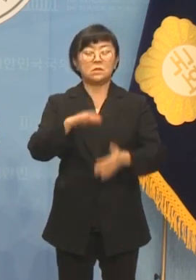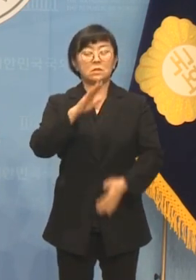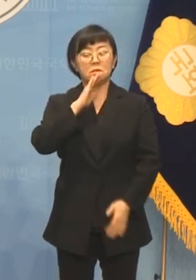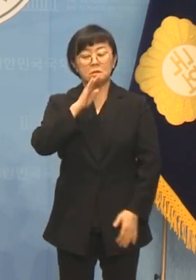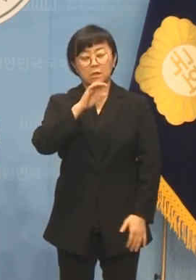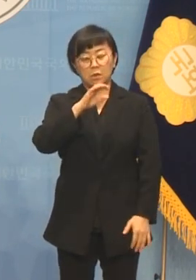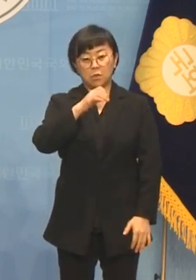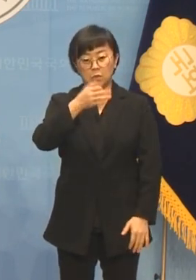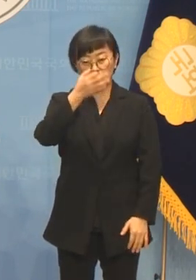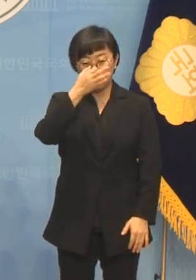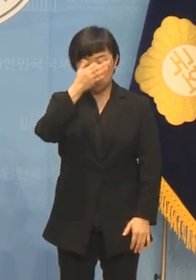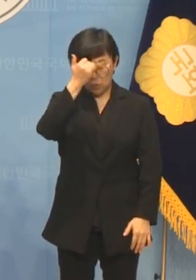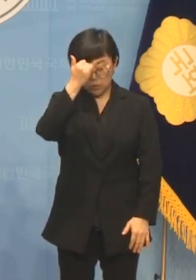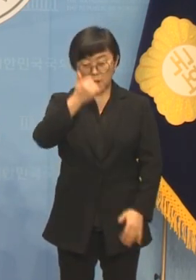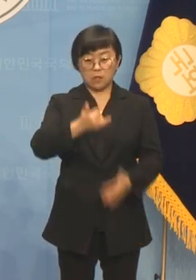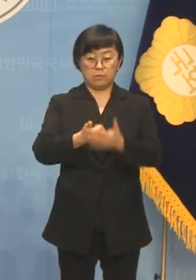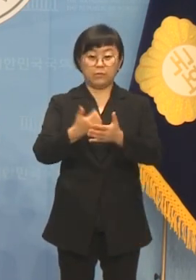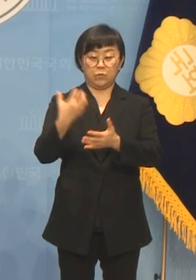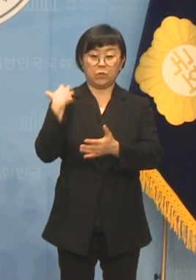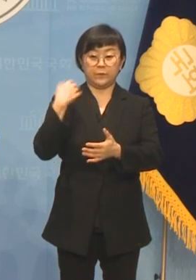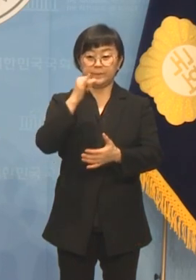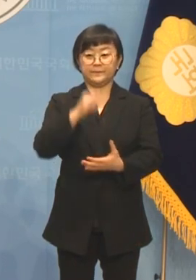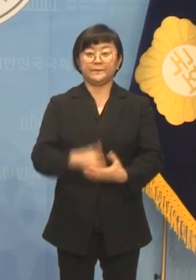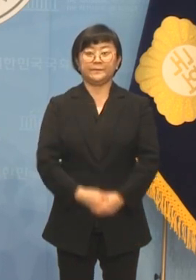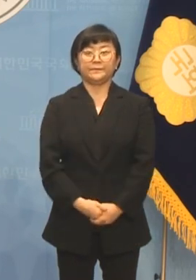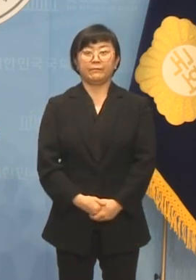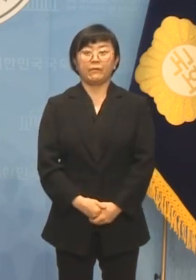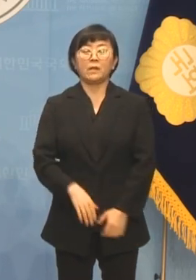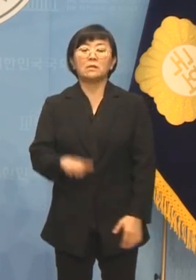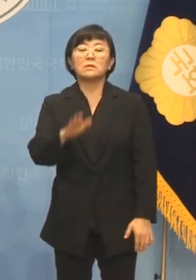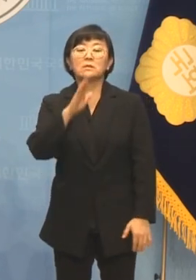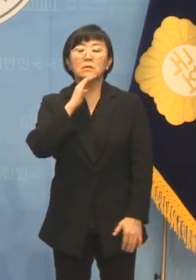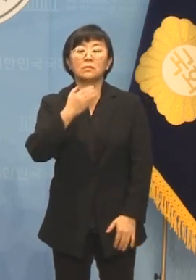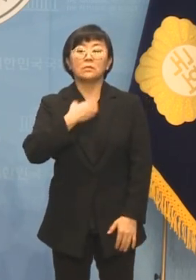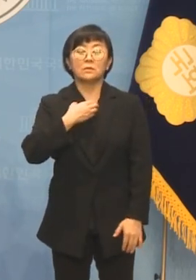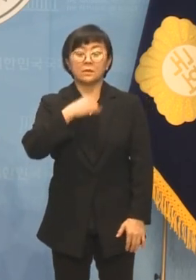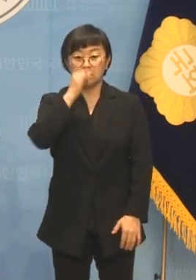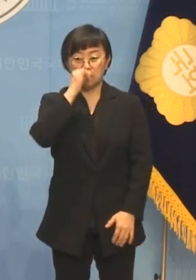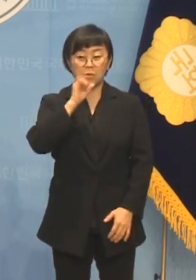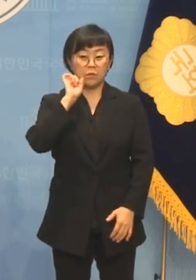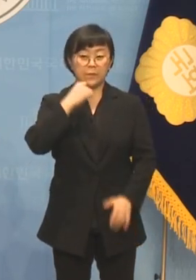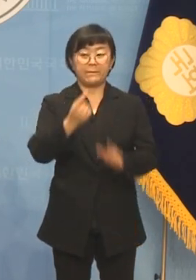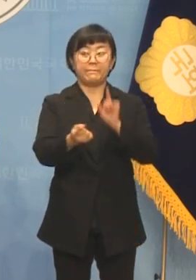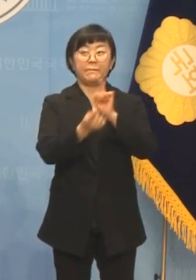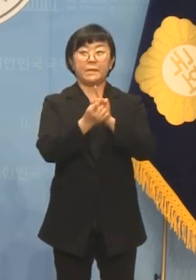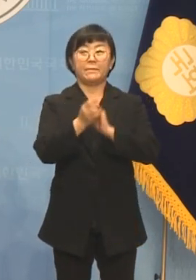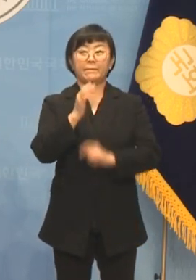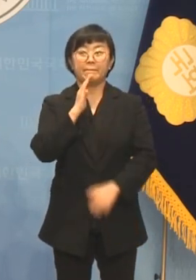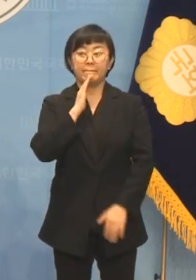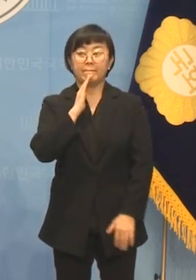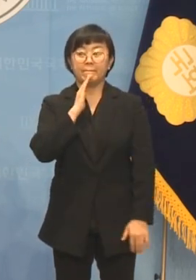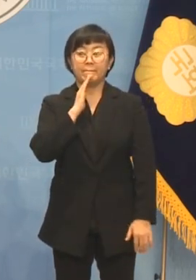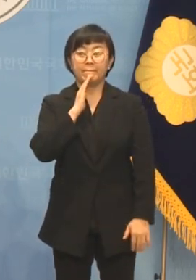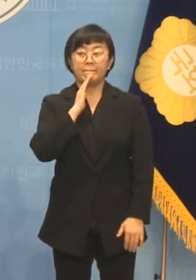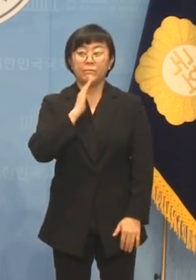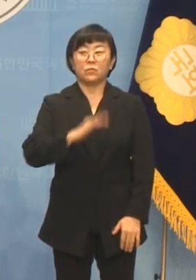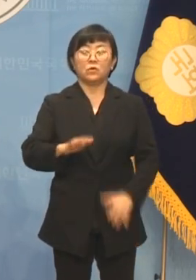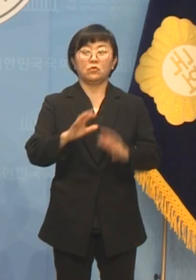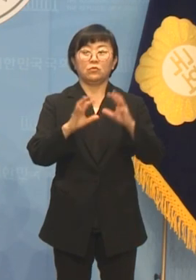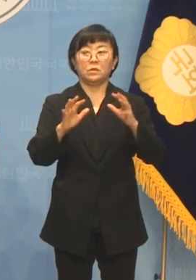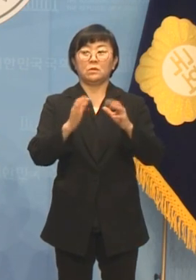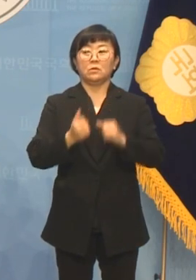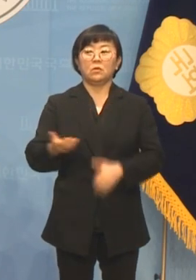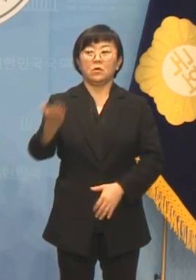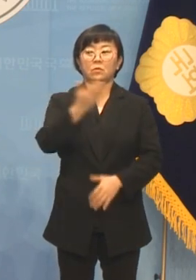노릇을 해왔습니다. 한때 절체절명의 위기로 큰 어려움을 겪었지만은 우리 국민